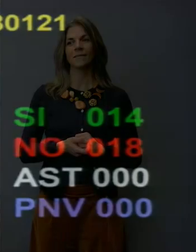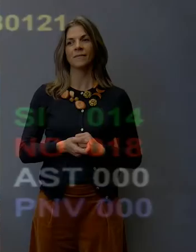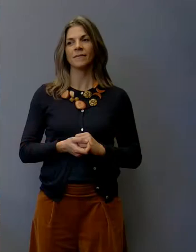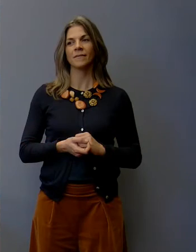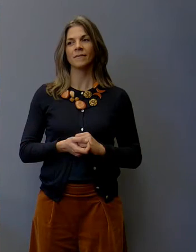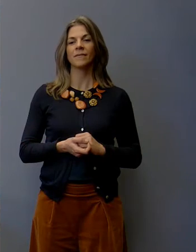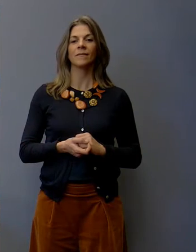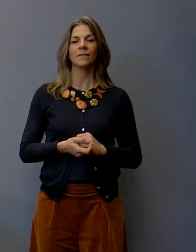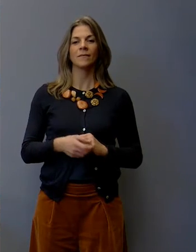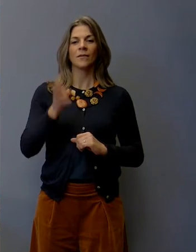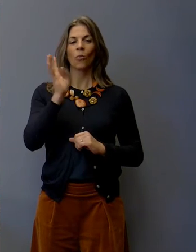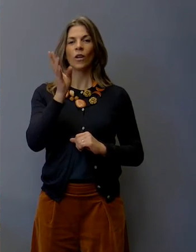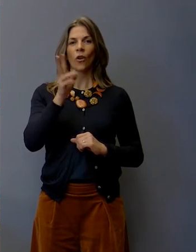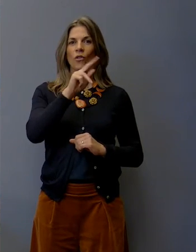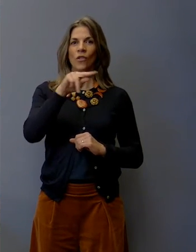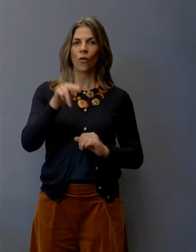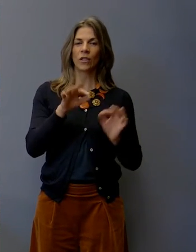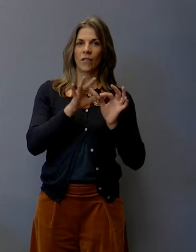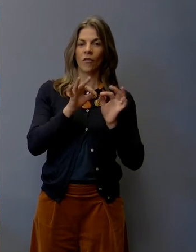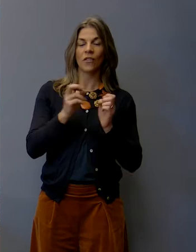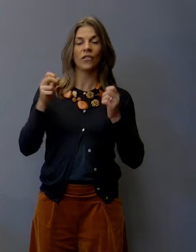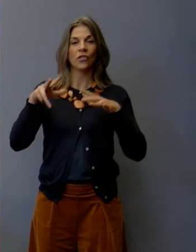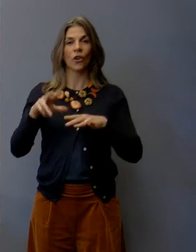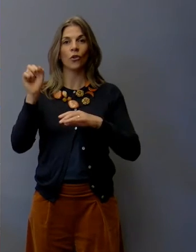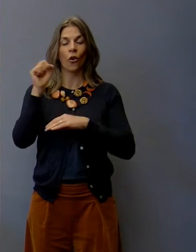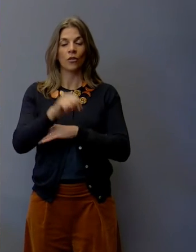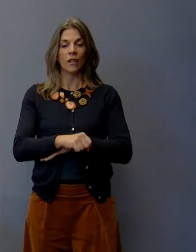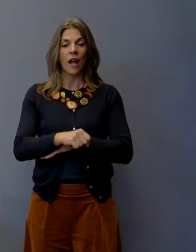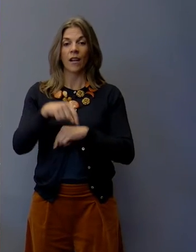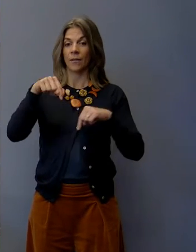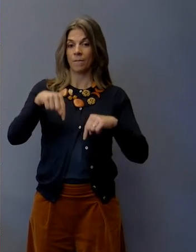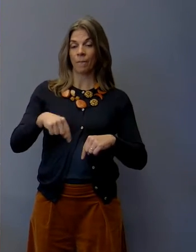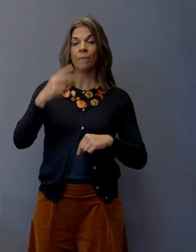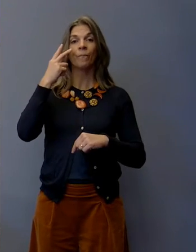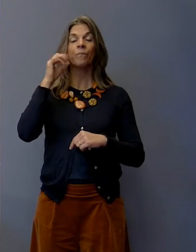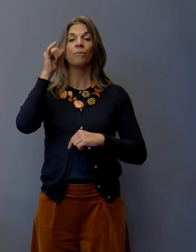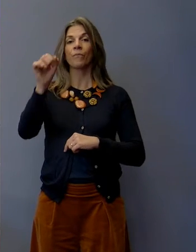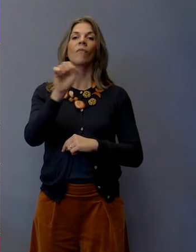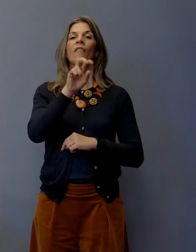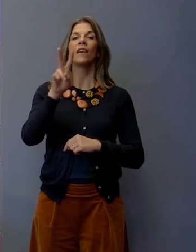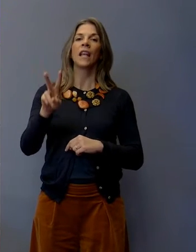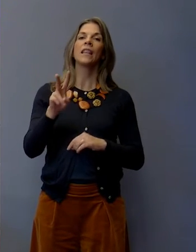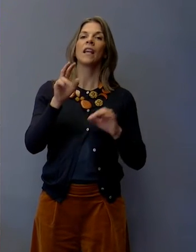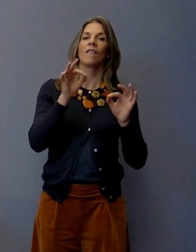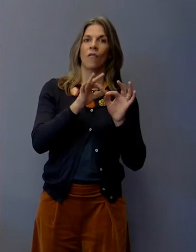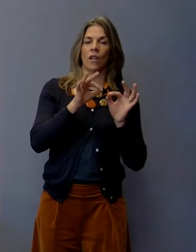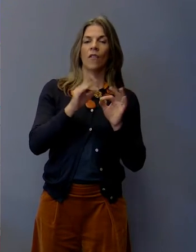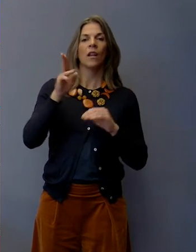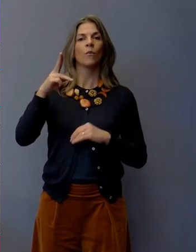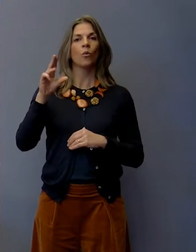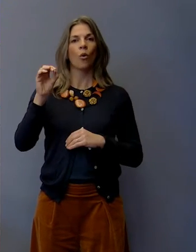14 voti favorevoli 18 contrari i consiglieri avvenente volerlo consigliera